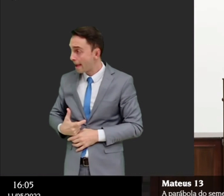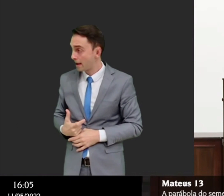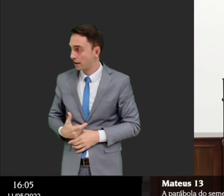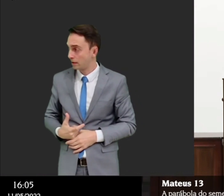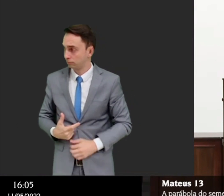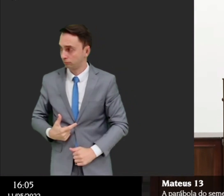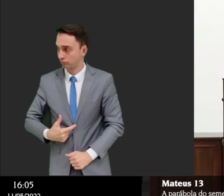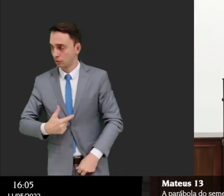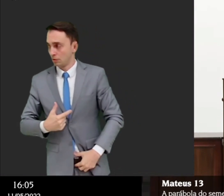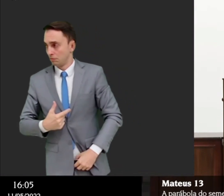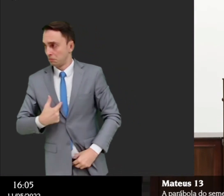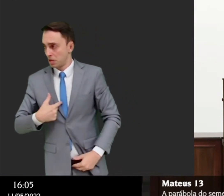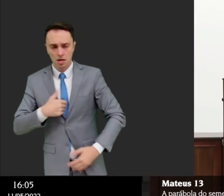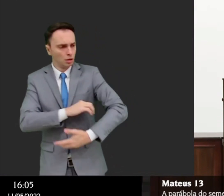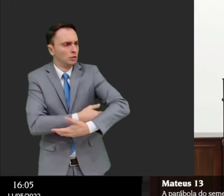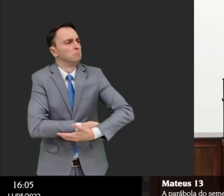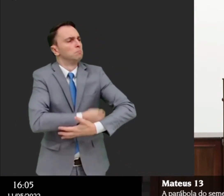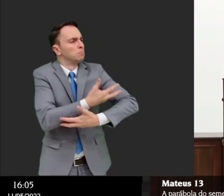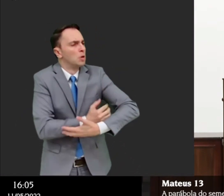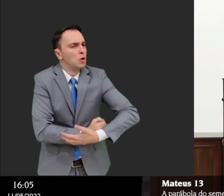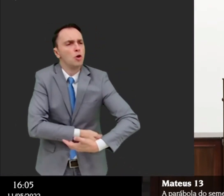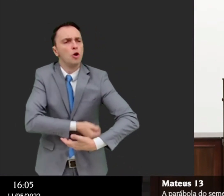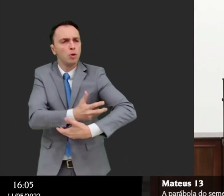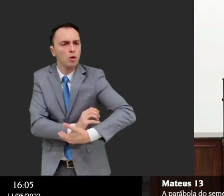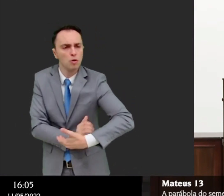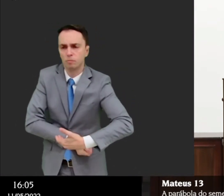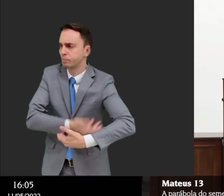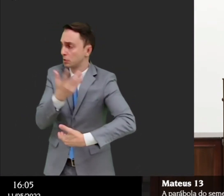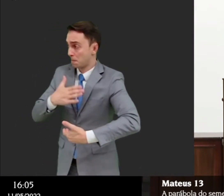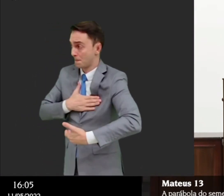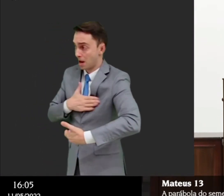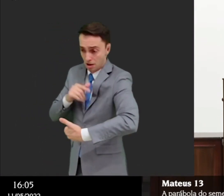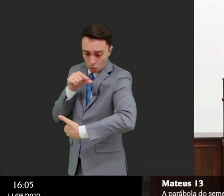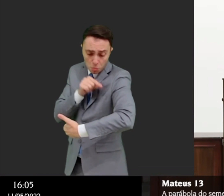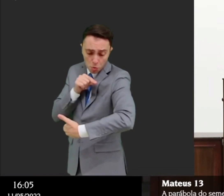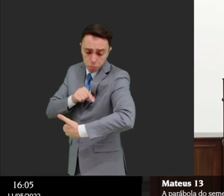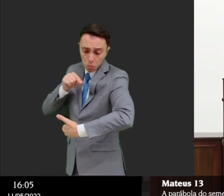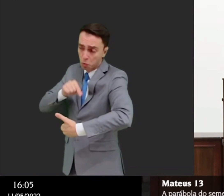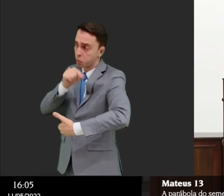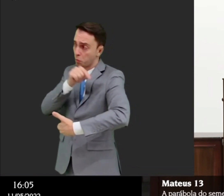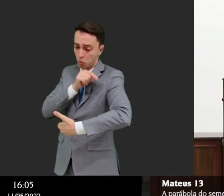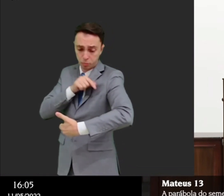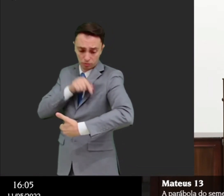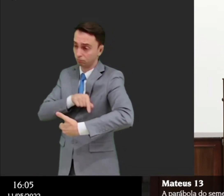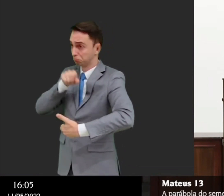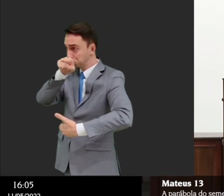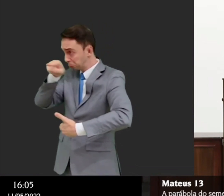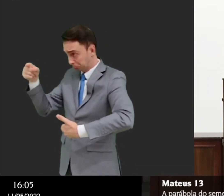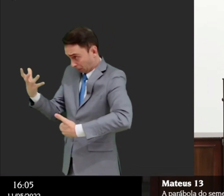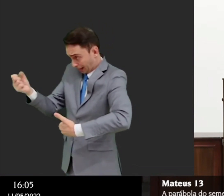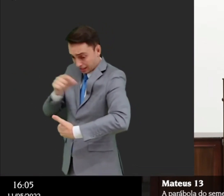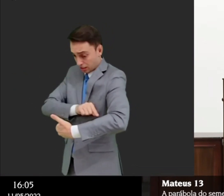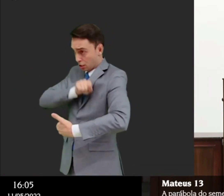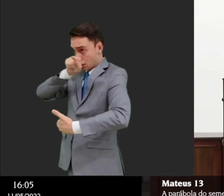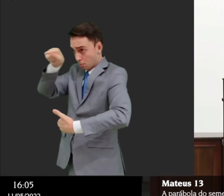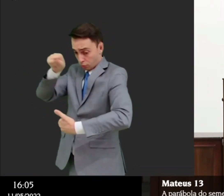semente muito próspera. É uma semente que quem receber ela, pôr ela no seu corpo, e